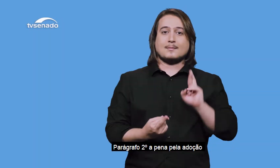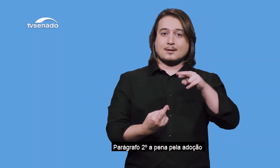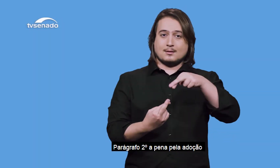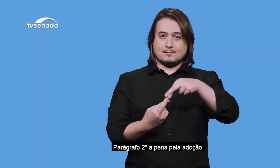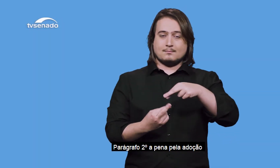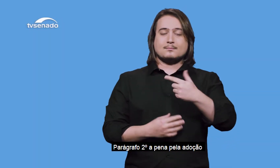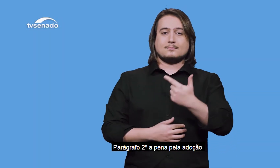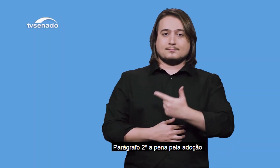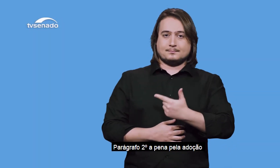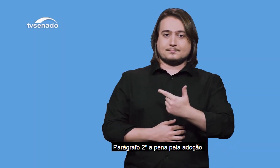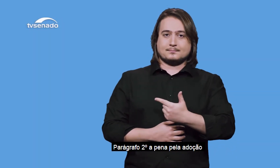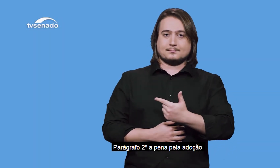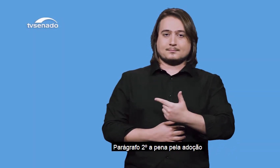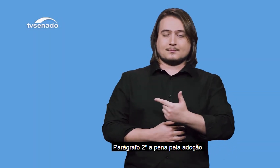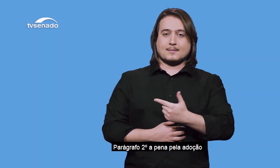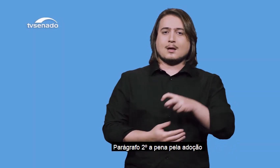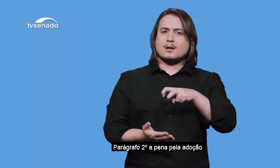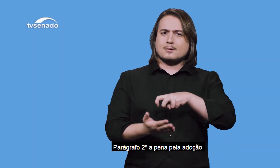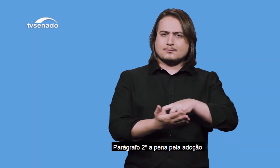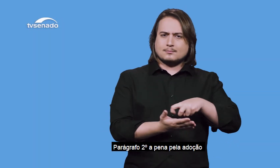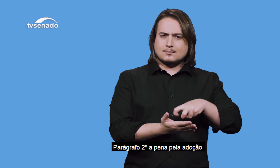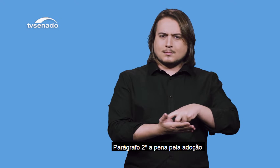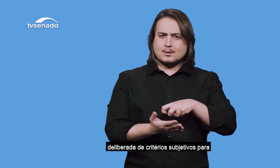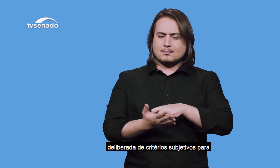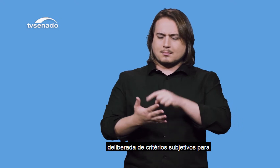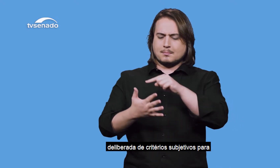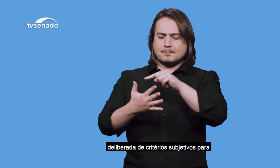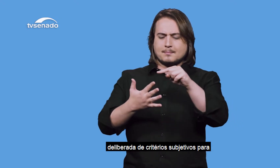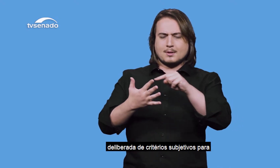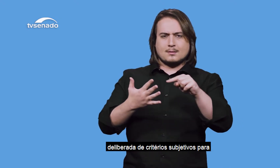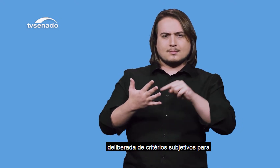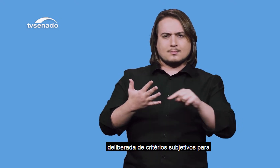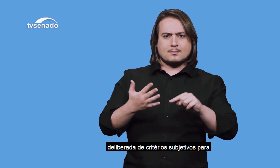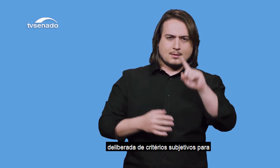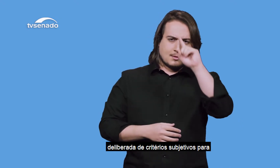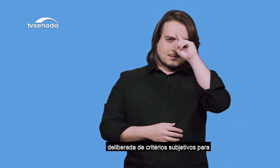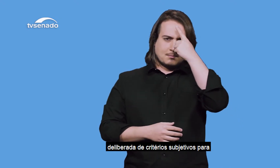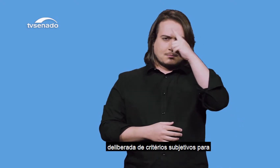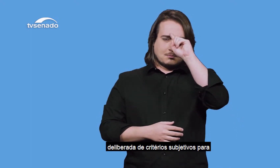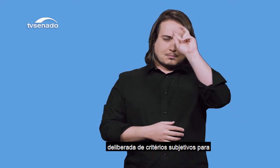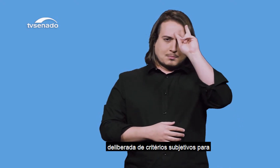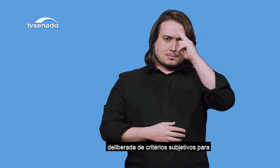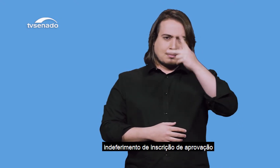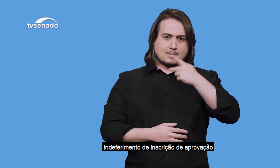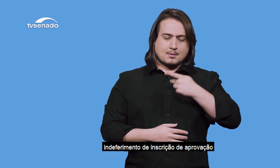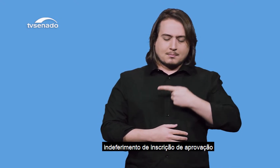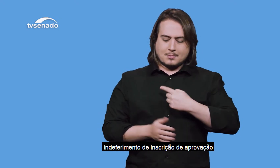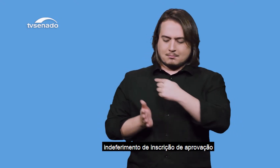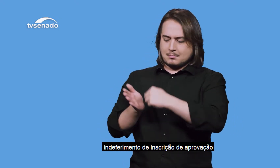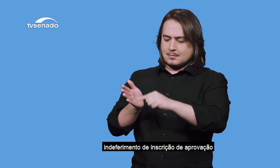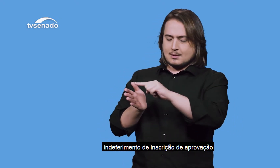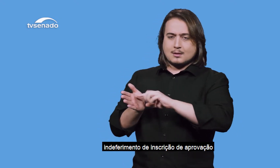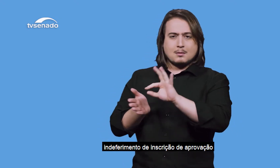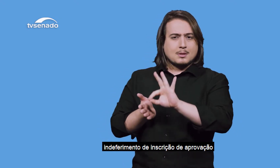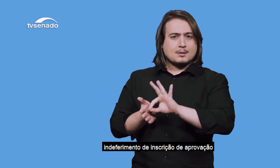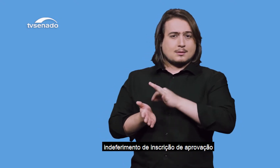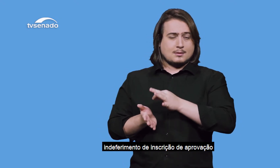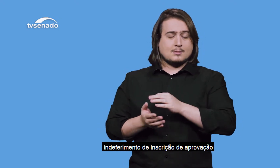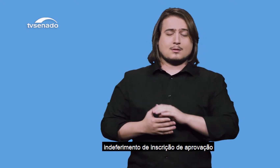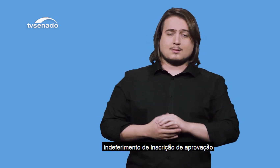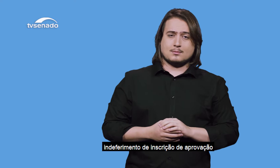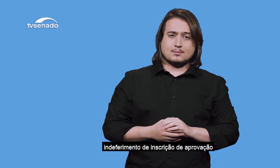parágrafo 2º a pena pela adoção deliberada de critérios objetivos para indeferimento de inscrição